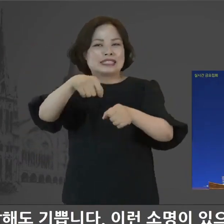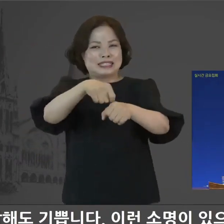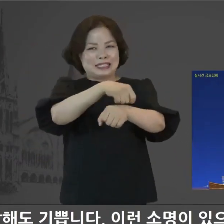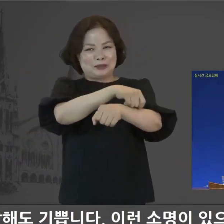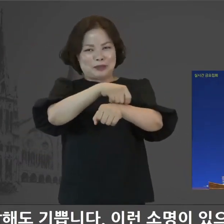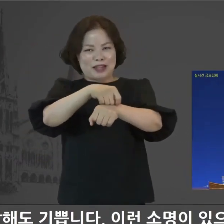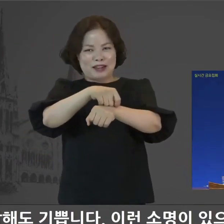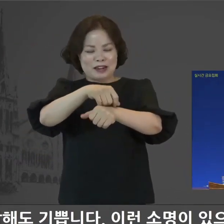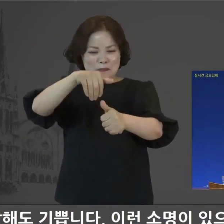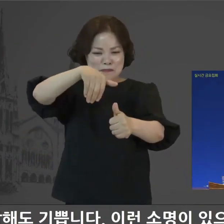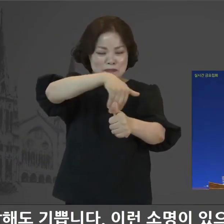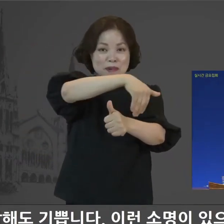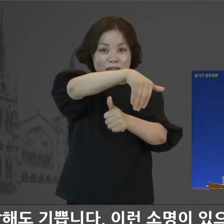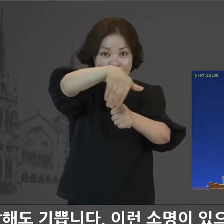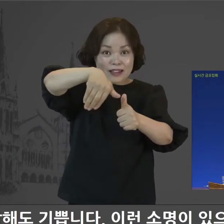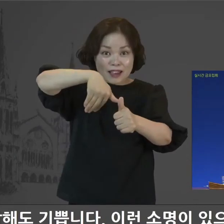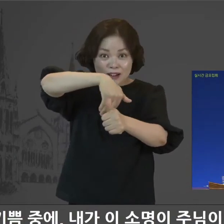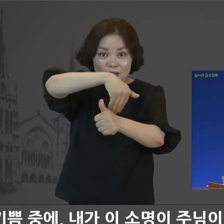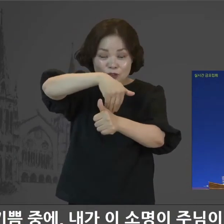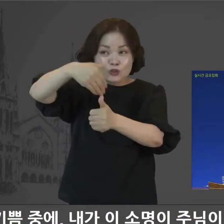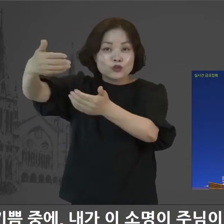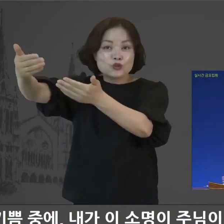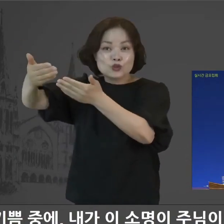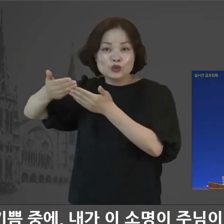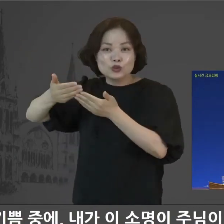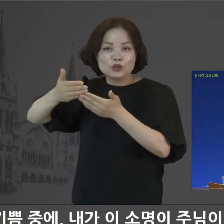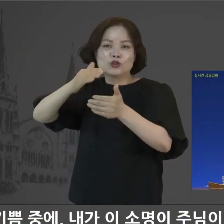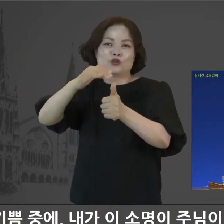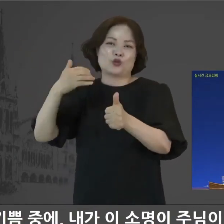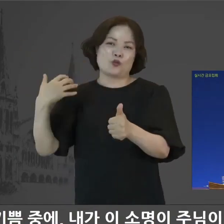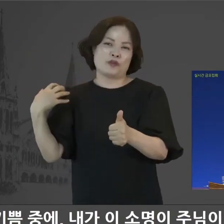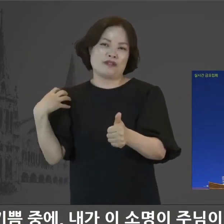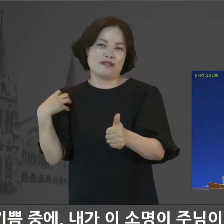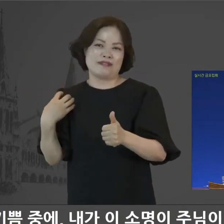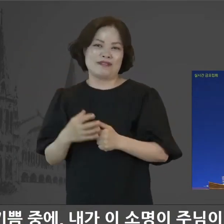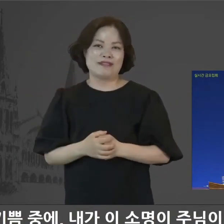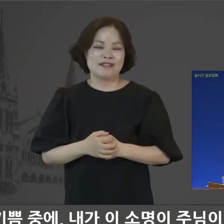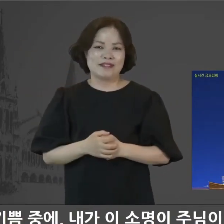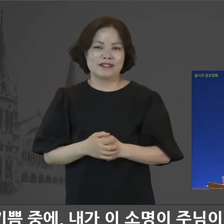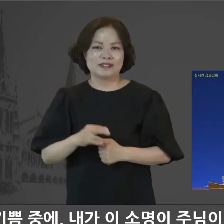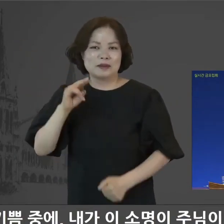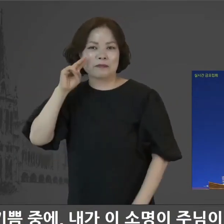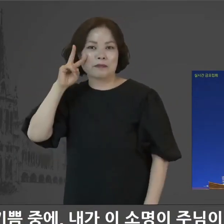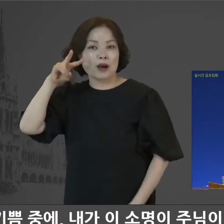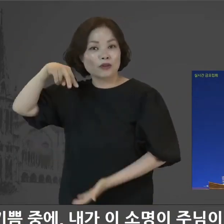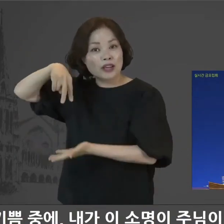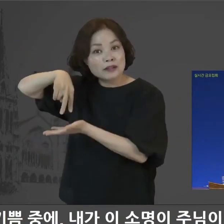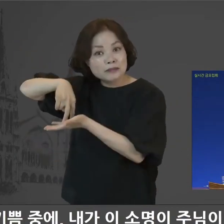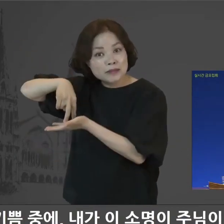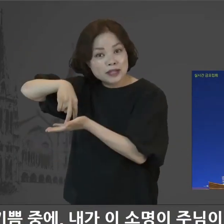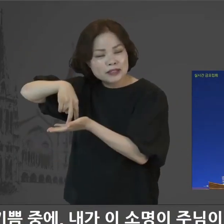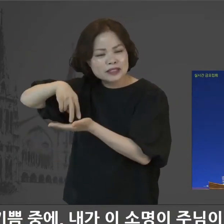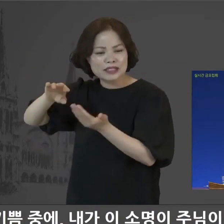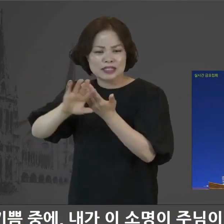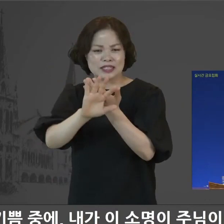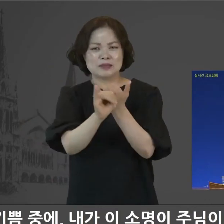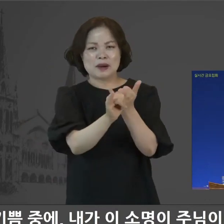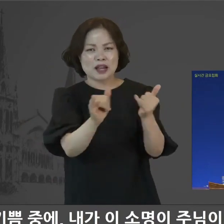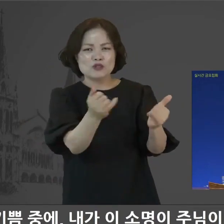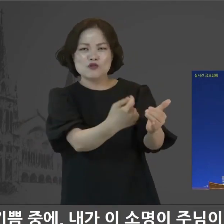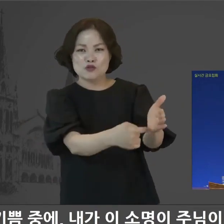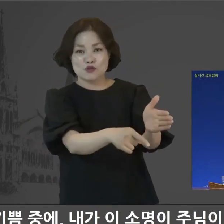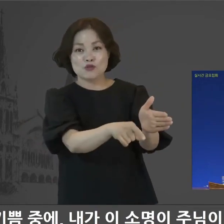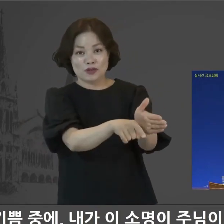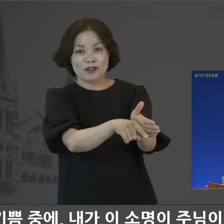특별한 이 배경을 만들어 주시면서 주신 그 소명, 그것이 바울에게 있어서 이방인을